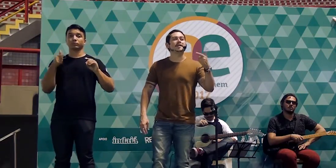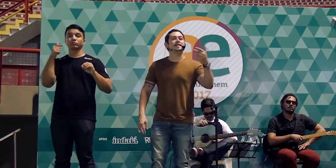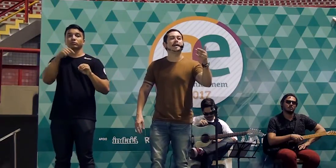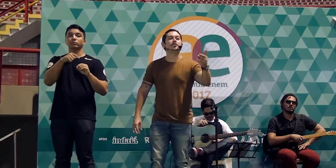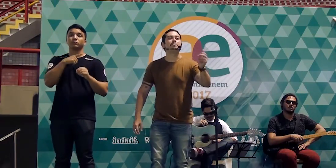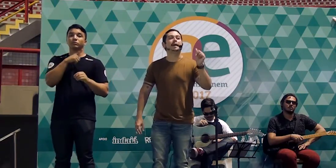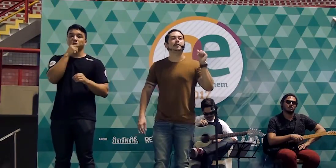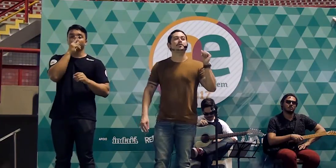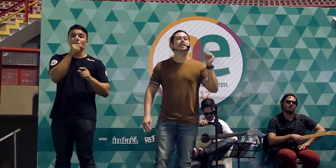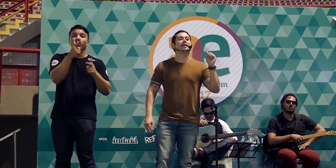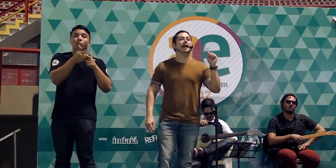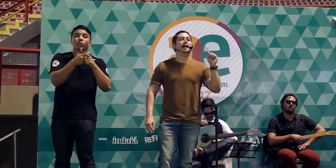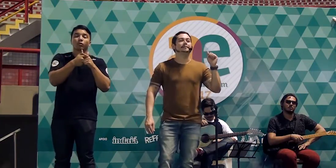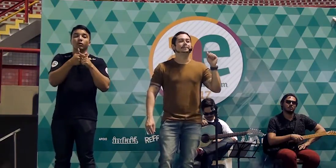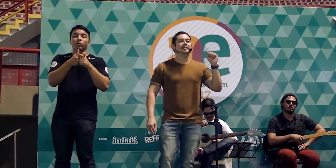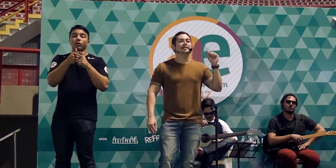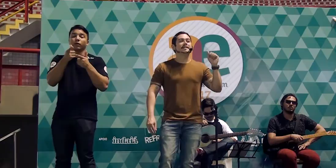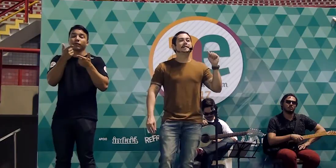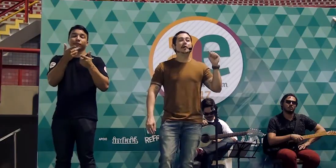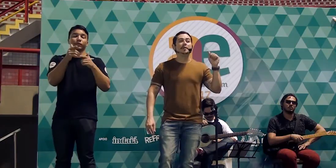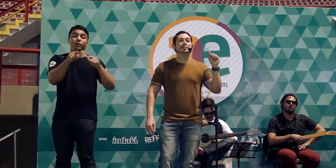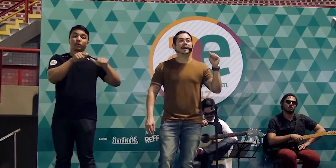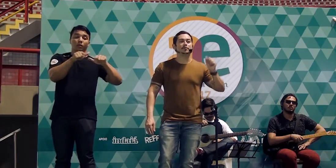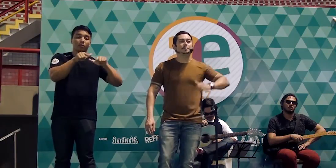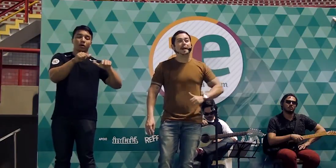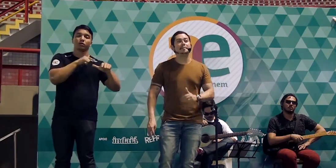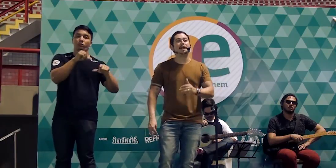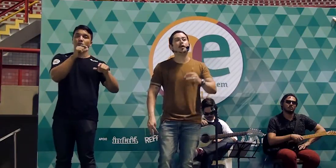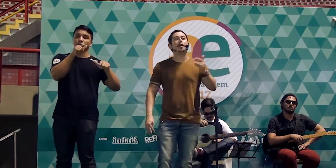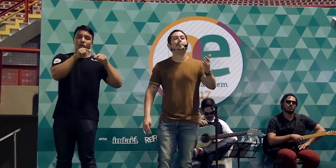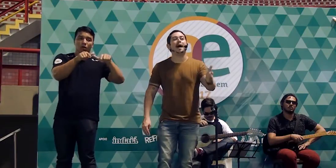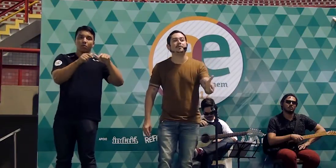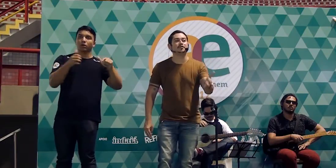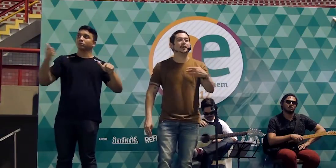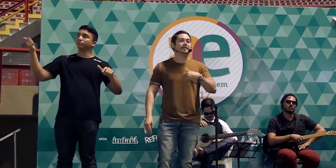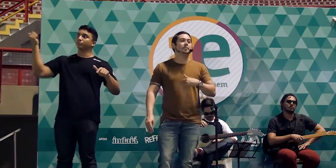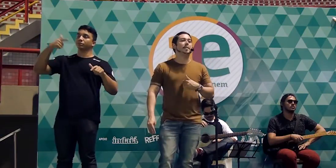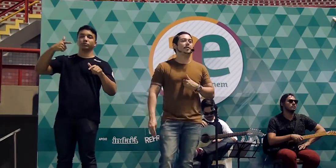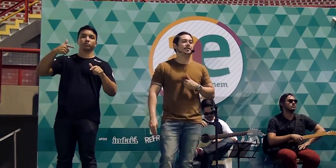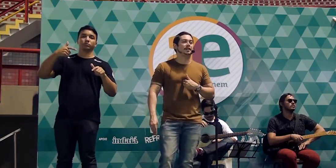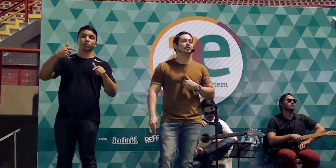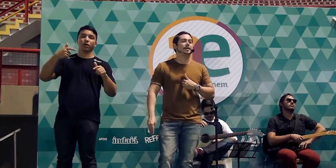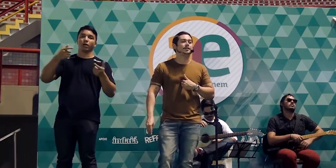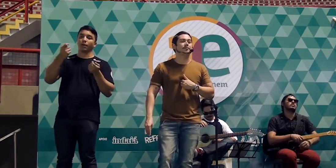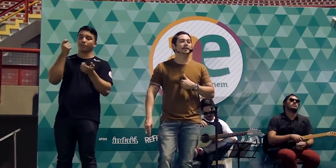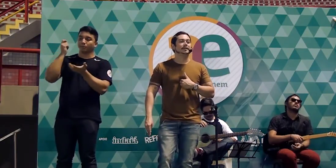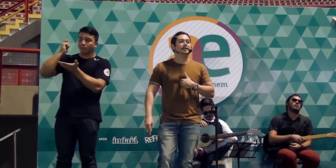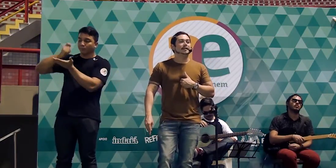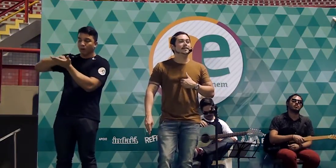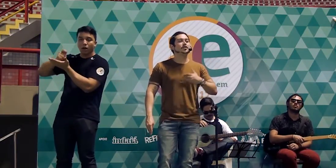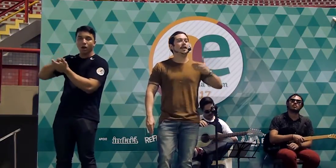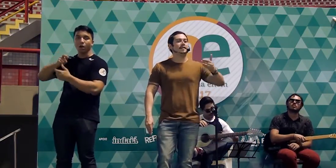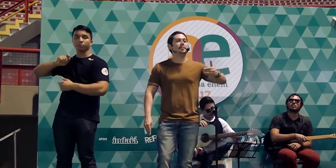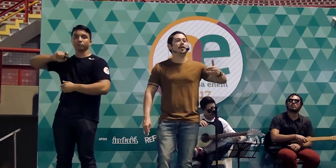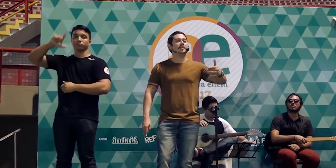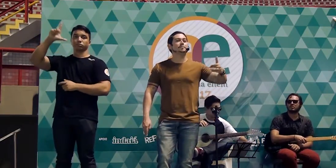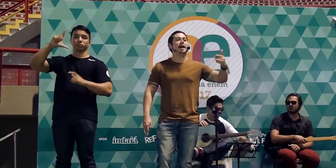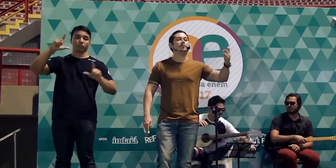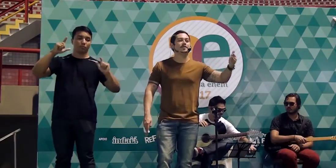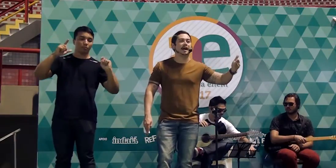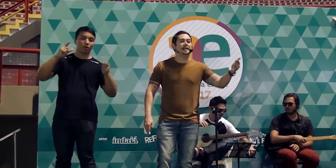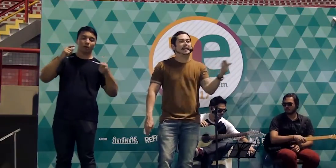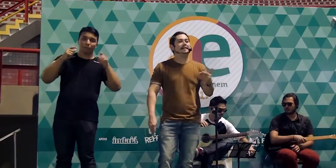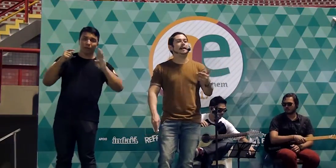nós temos uma série de empregos que lá são empregos bem melhor pagos do que são pagos aqui no Brasil. E se já são